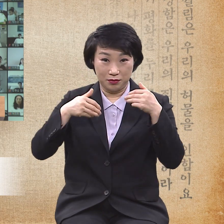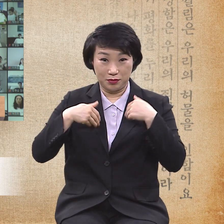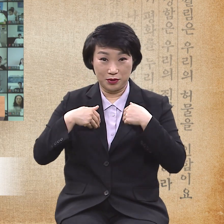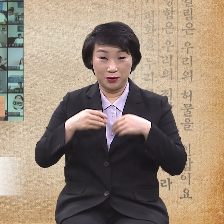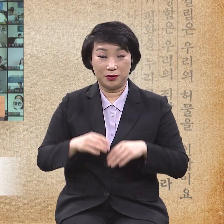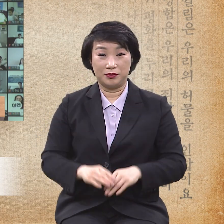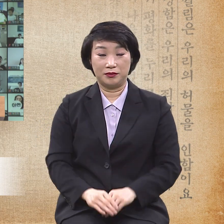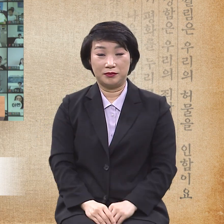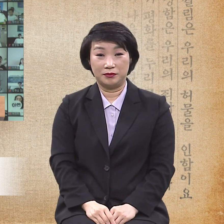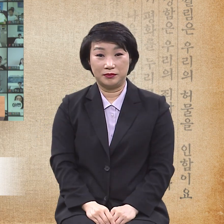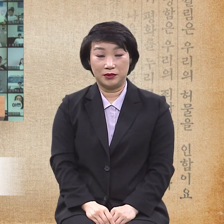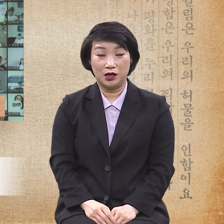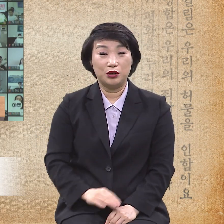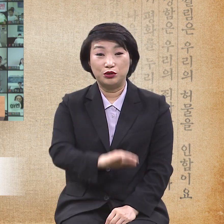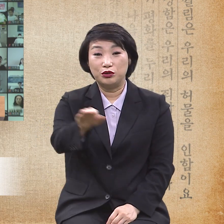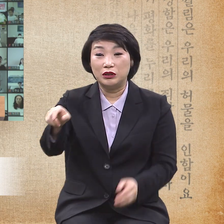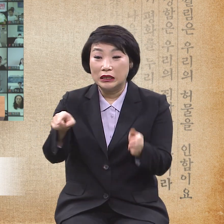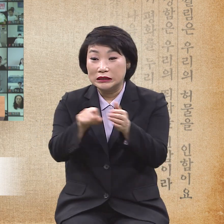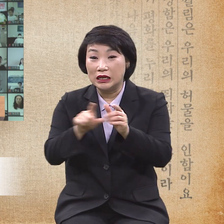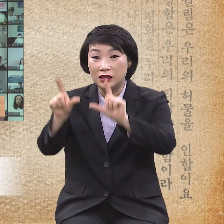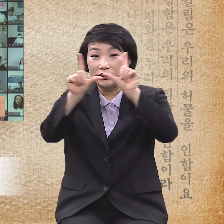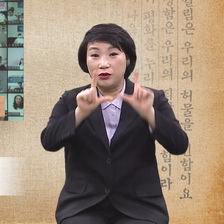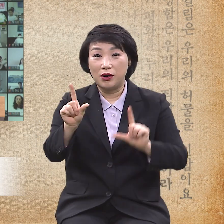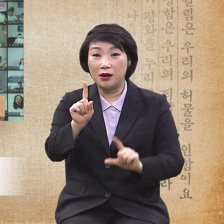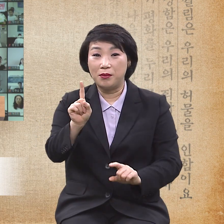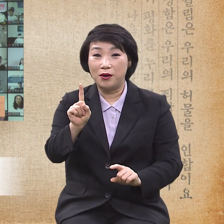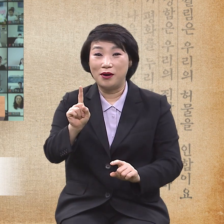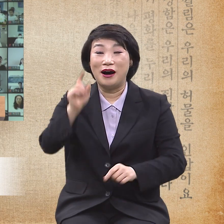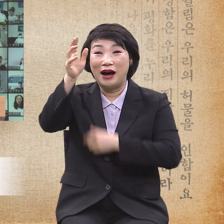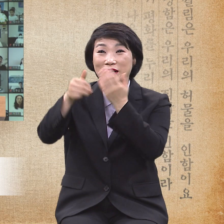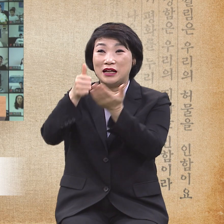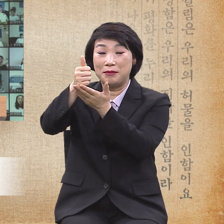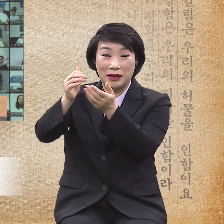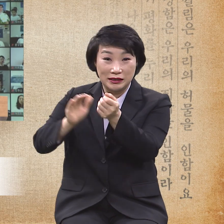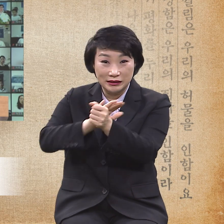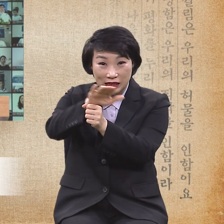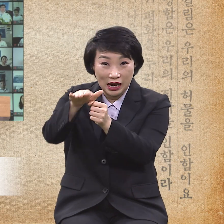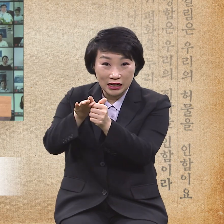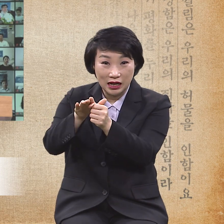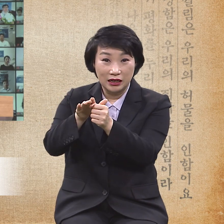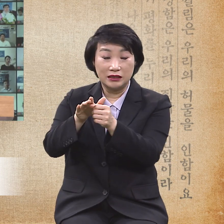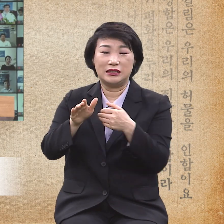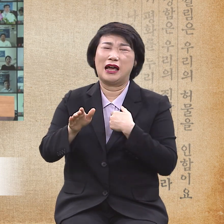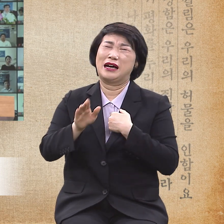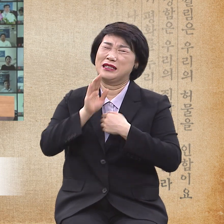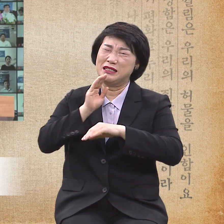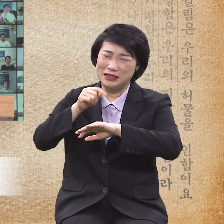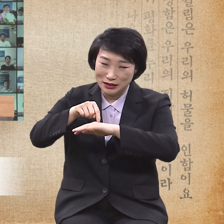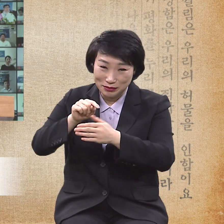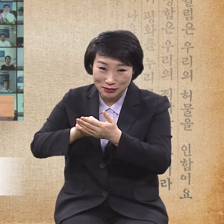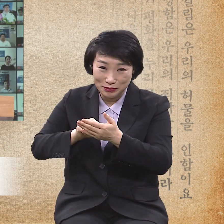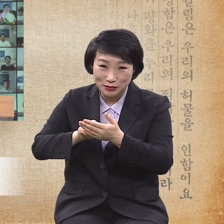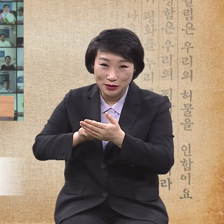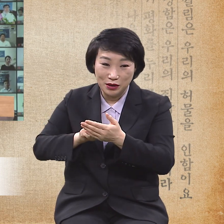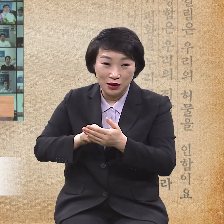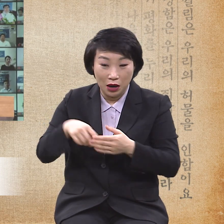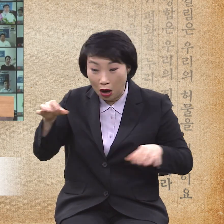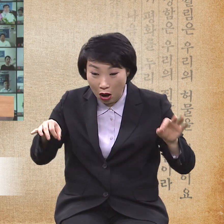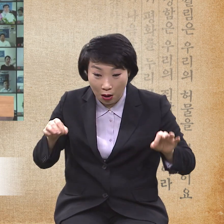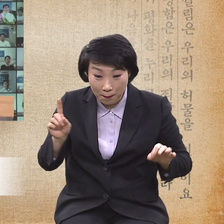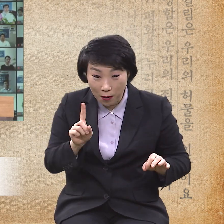됩니다. 우리의 신앙생활은 하나님의 사랑을 진심으로 어느